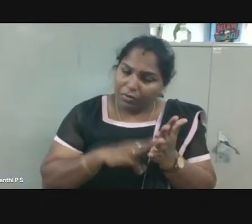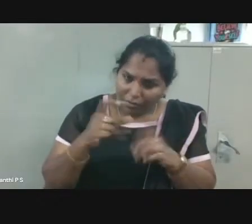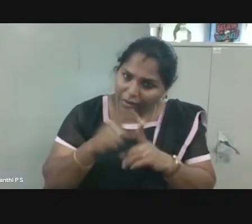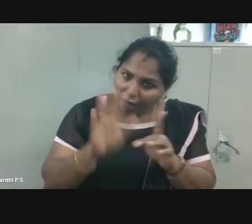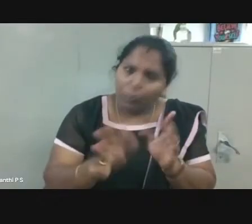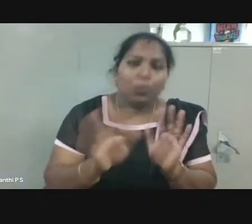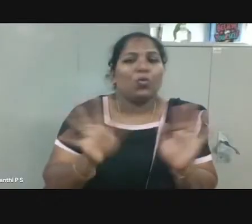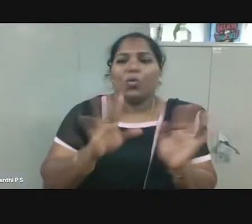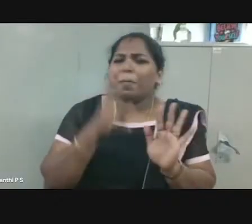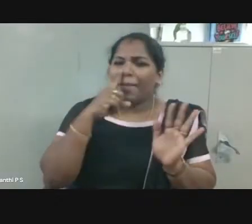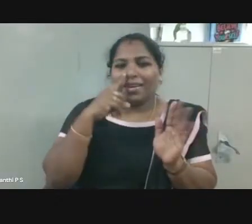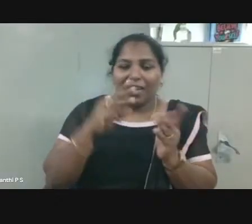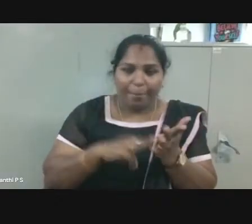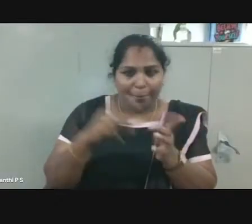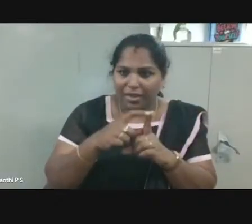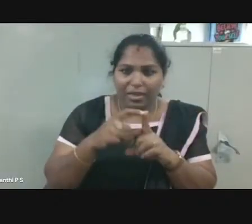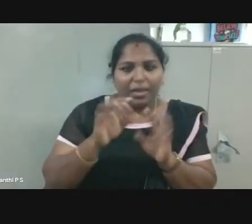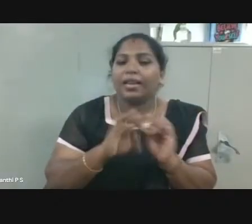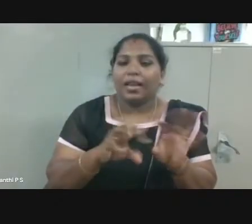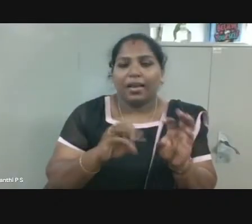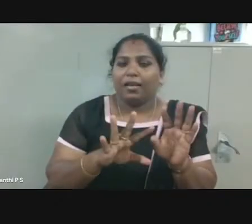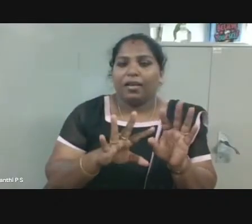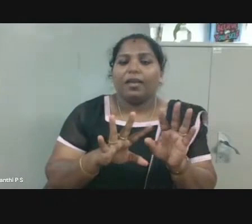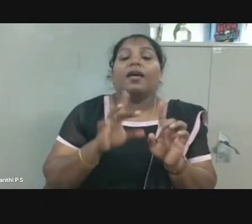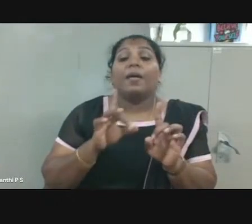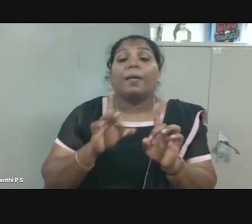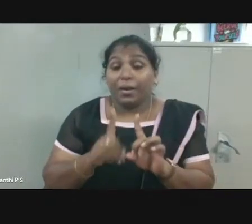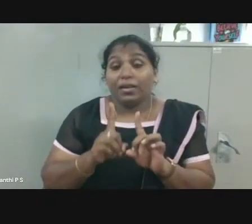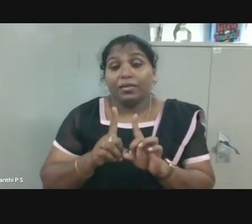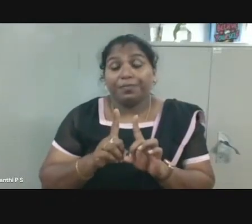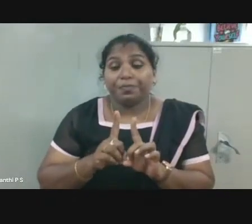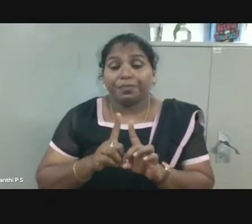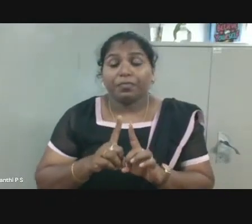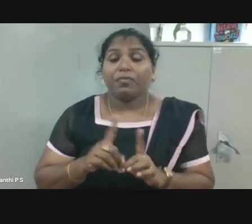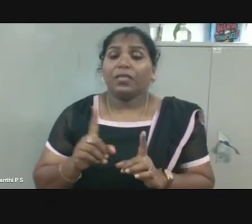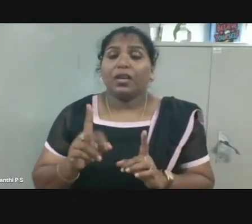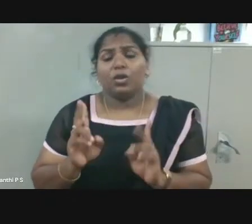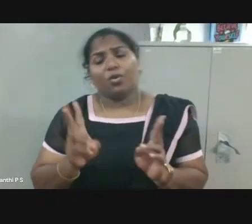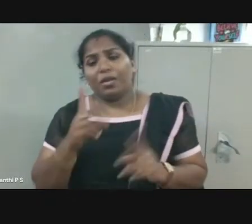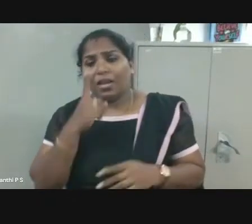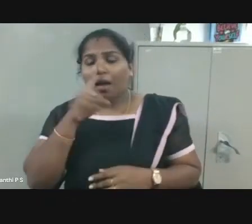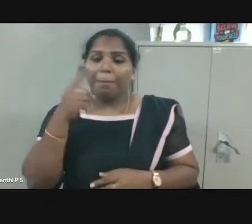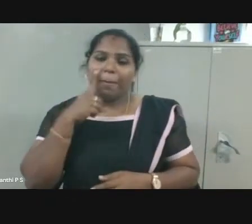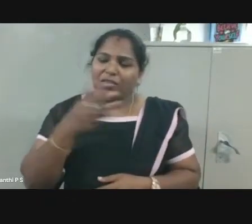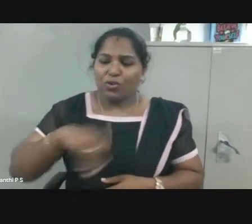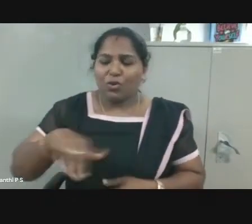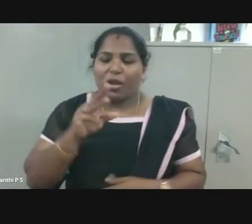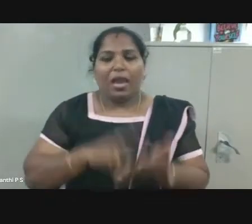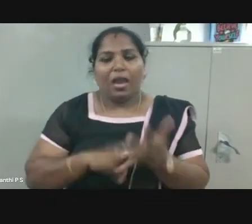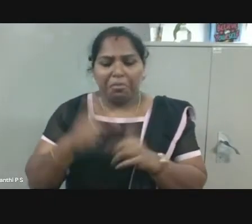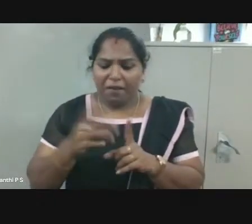കുറയും. അത് മാത്രമല്ല, ഇത് ഈ ഒരു അസുഖമാണെന്ന് അറിയുമ്പോൾ മാതാപിതാക്കൾക്ക് ഭയങ്കര സങ്കടവും